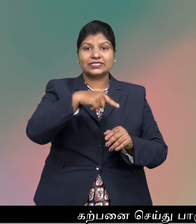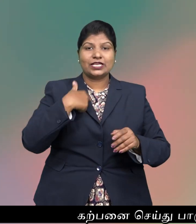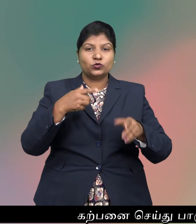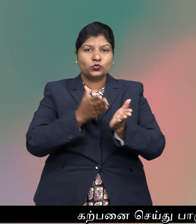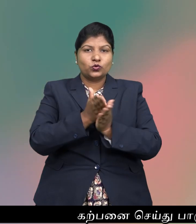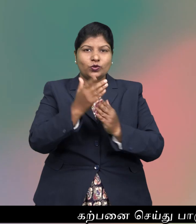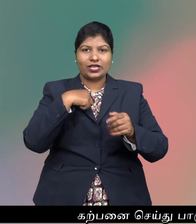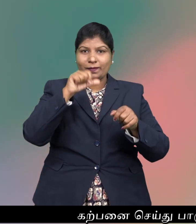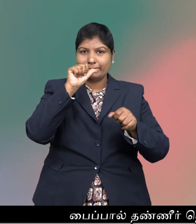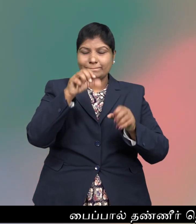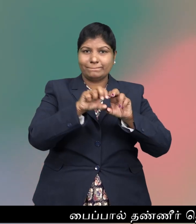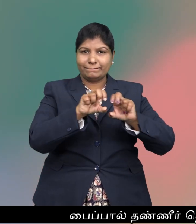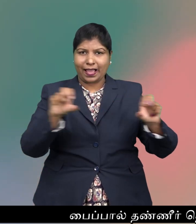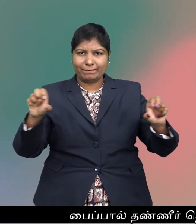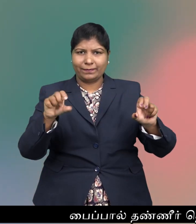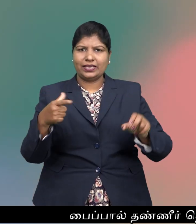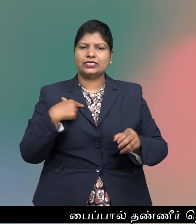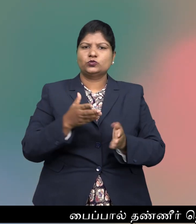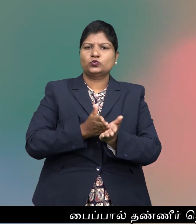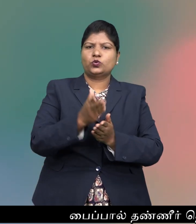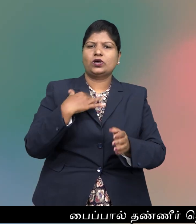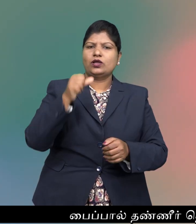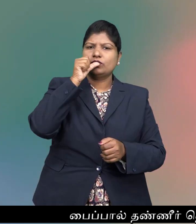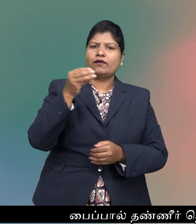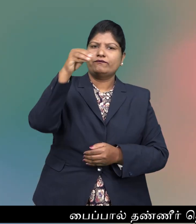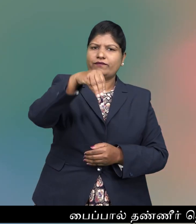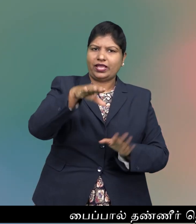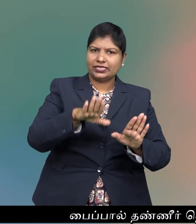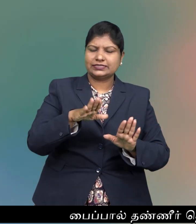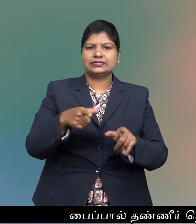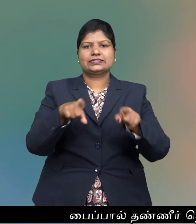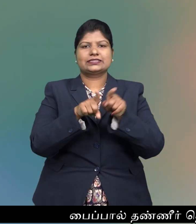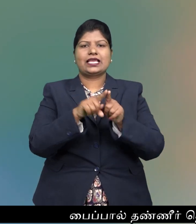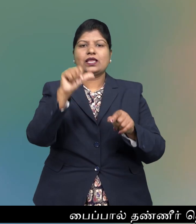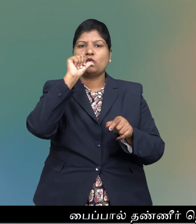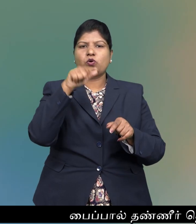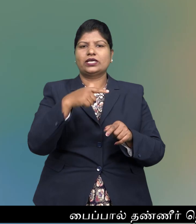ஒரு அவுட்லெட் பைப்பால் தண்ணீர் தொடர்ந்து பயன்படுத்தப்படுகிறது.